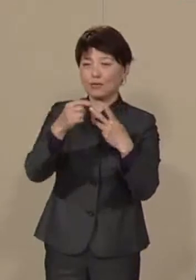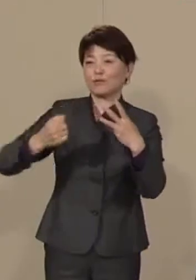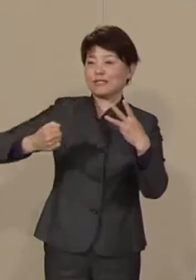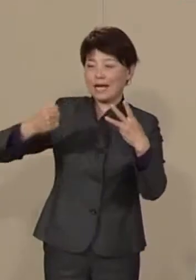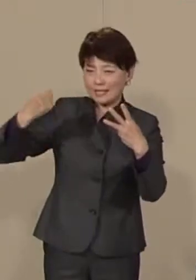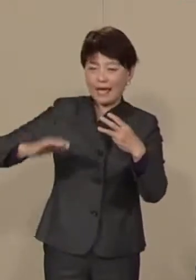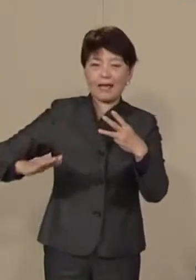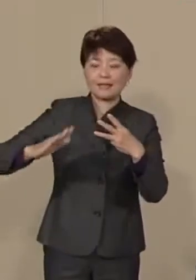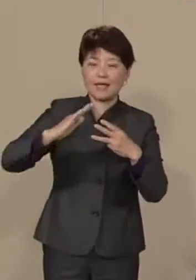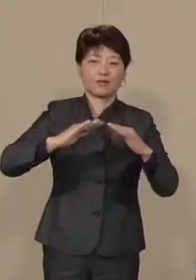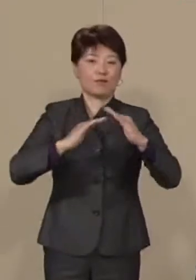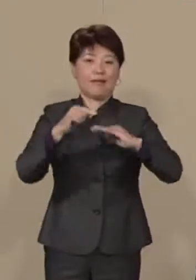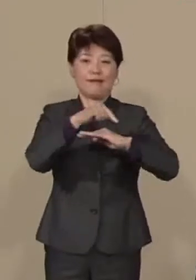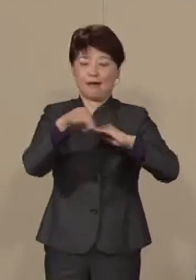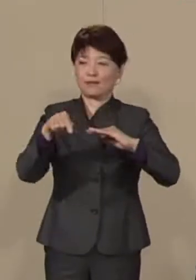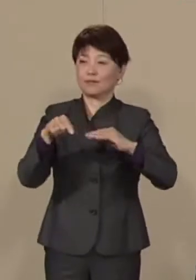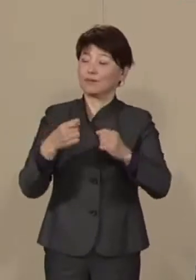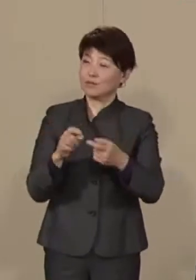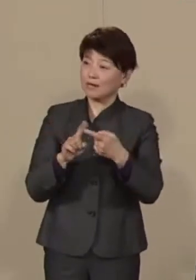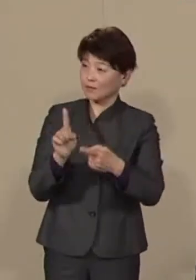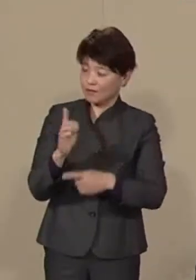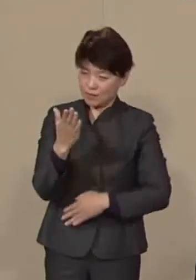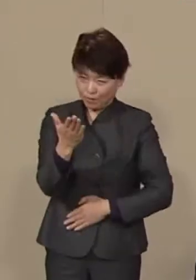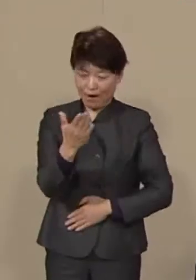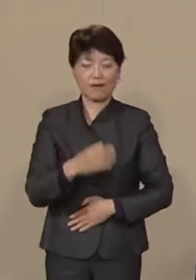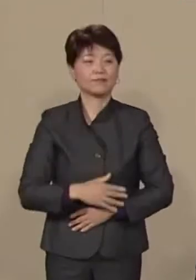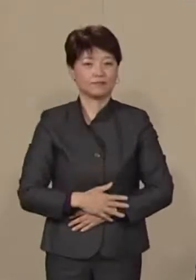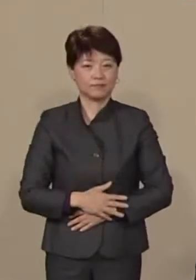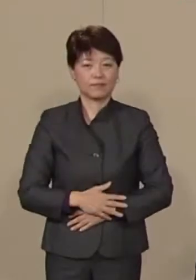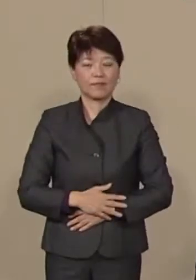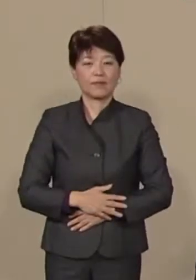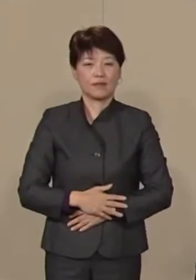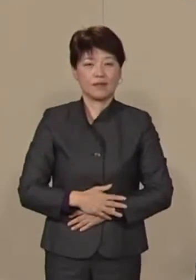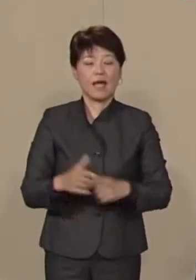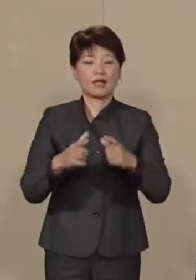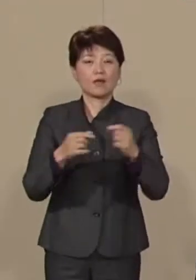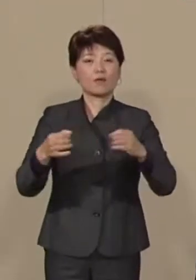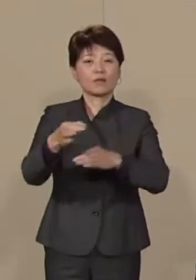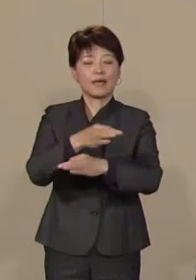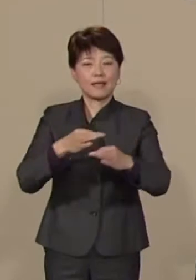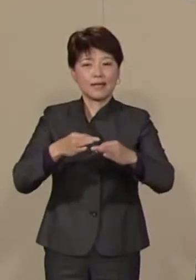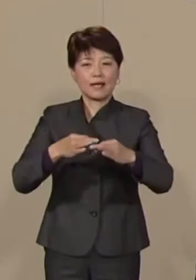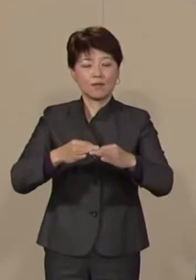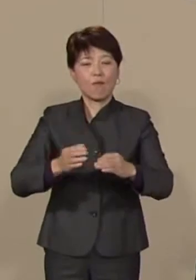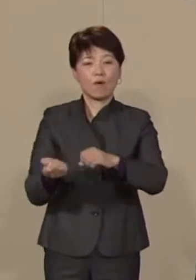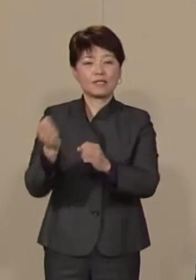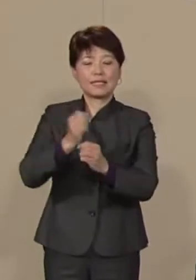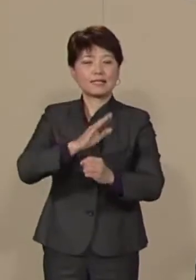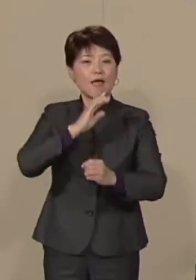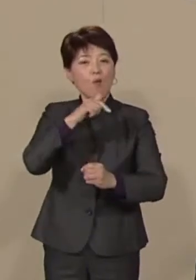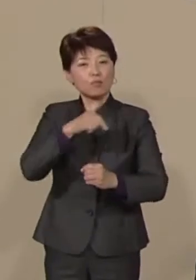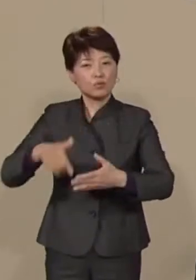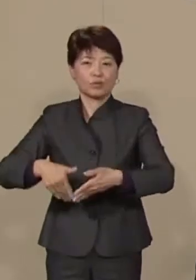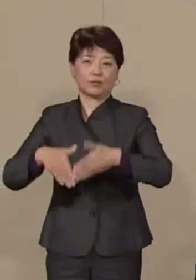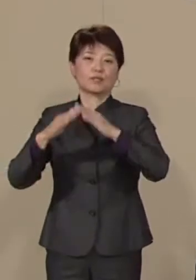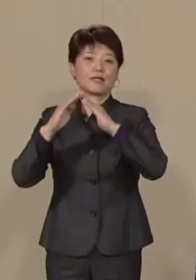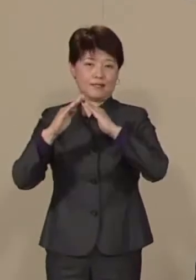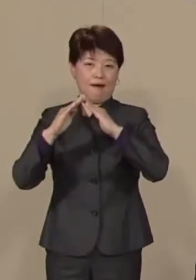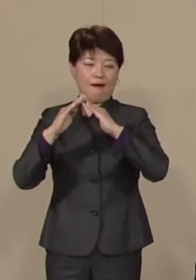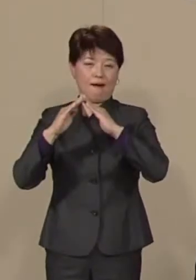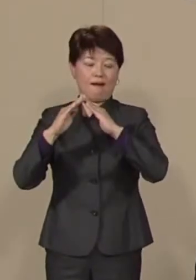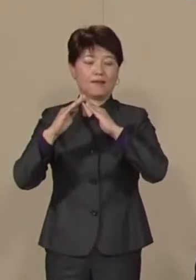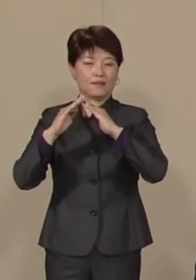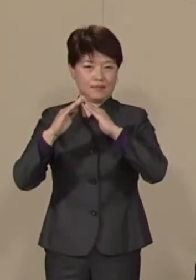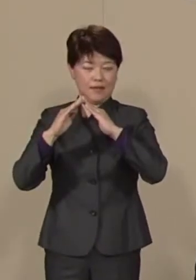戦略は具体的にどんな内容なんです自民党において日本経済再生本部をつくりましたそしてへ